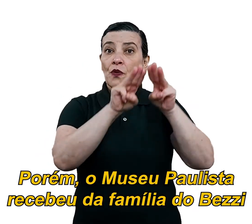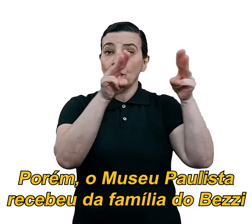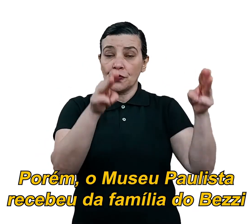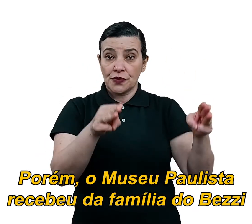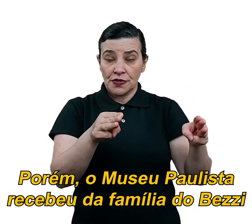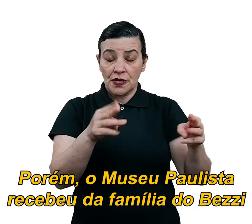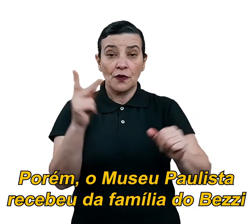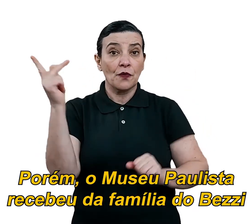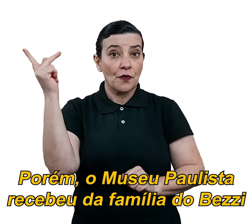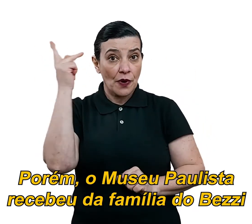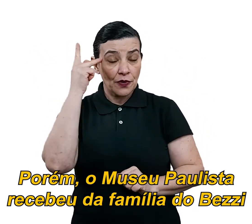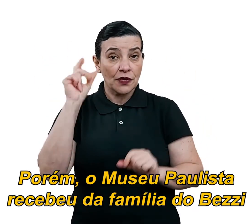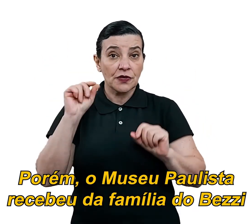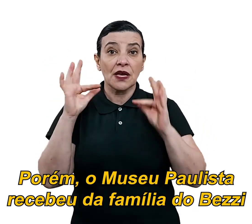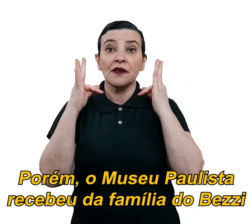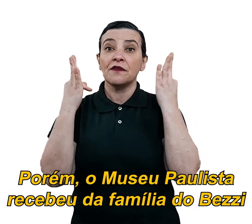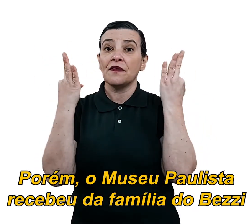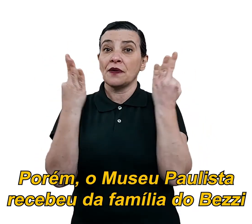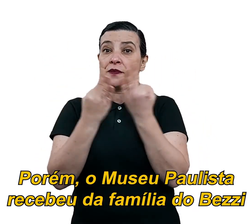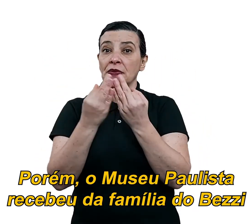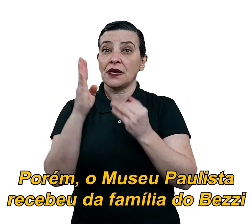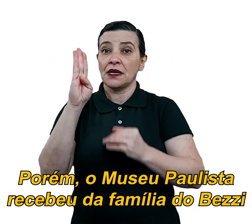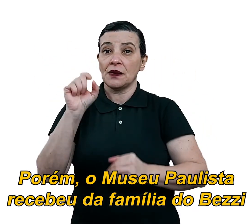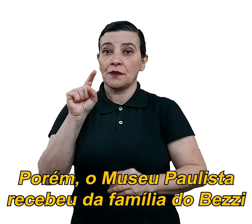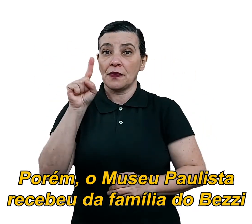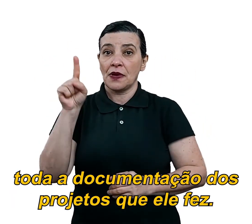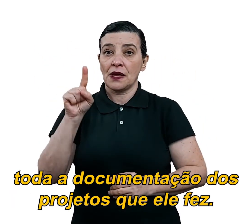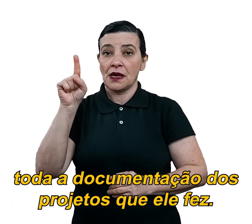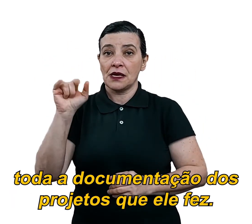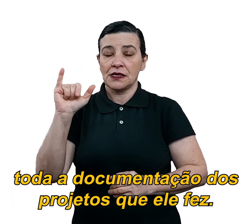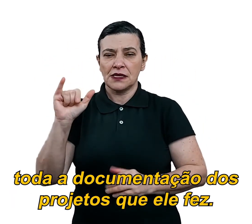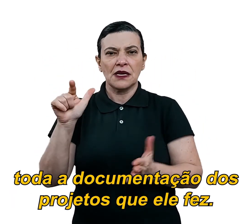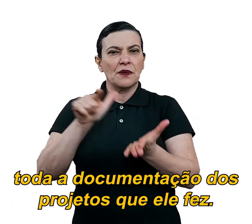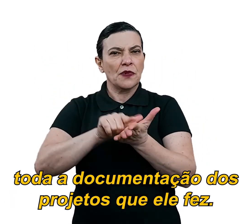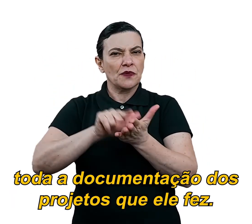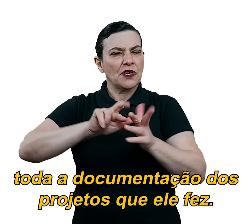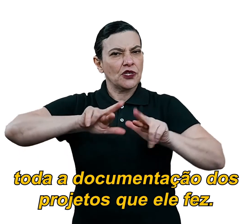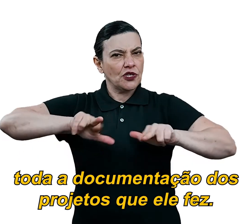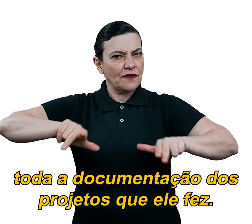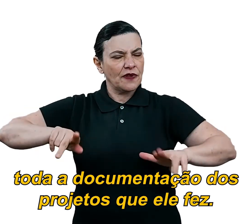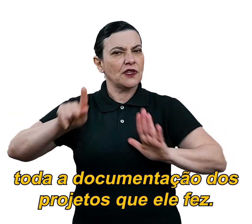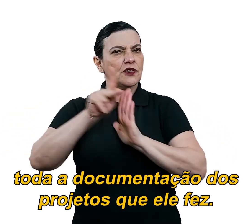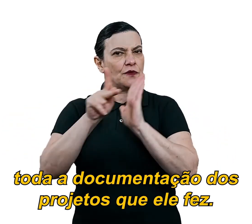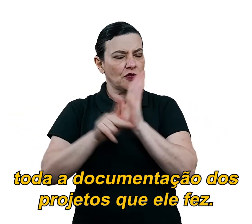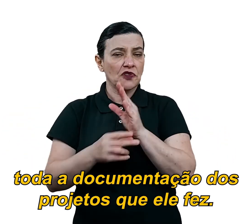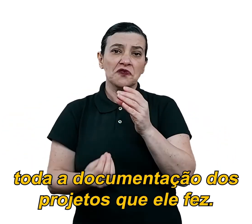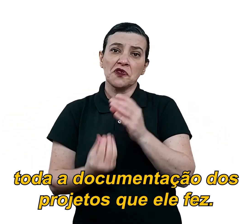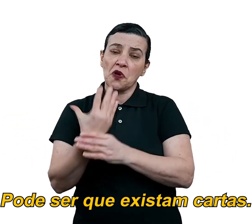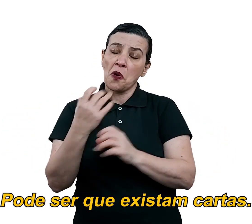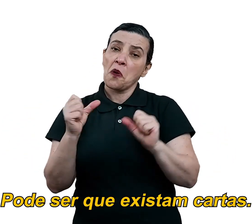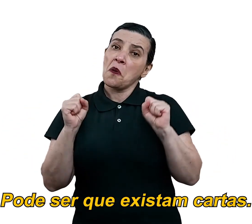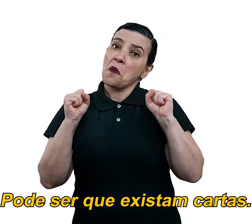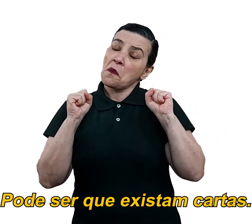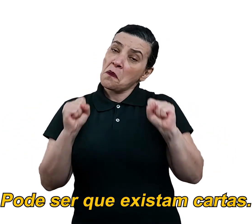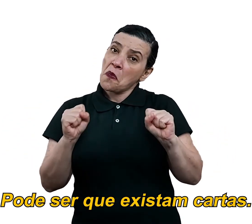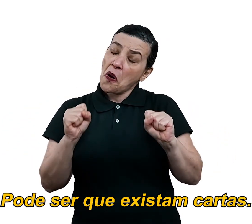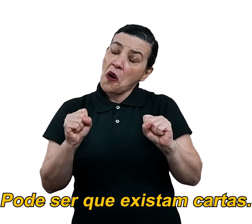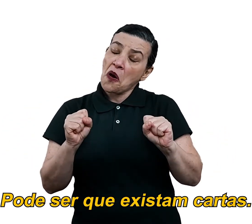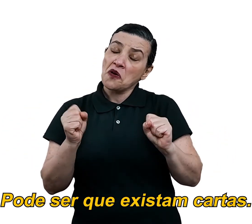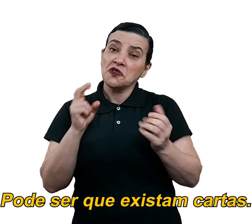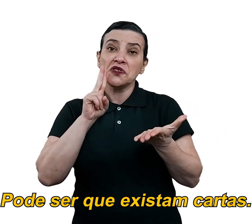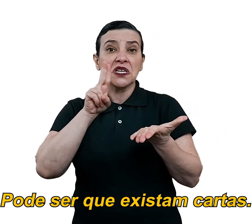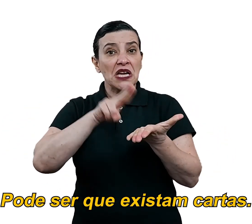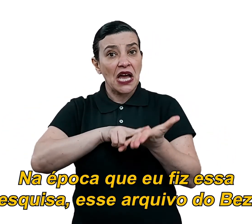o Museu Paulista recebeu da família do Bezzi toda a documentação dos projetos que ele fez. Pode ser